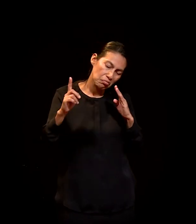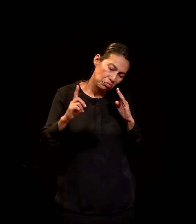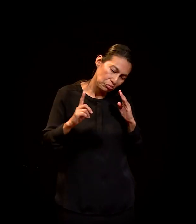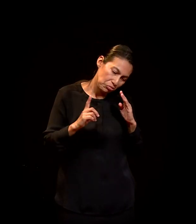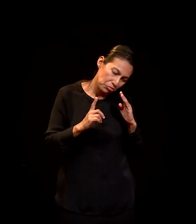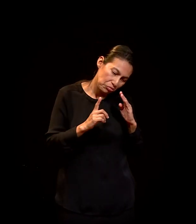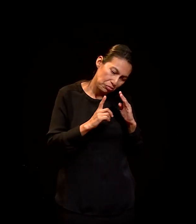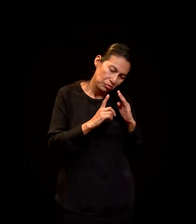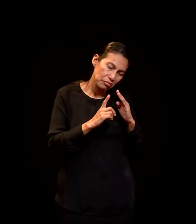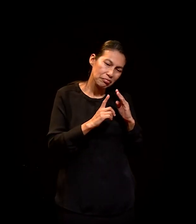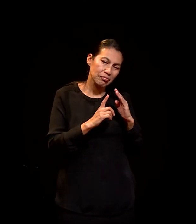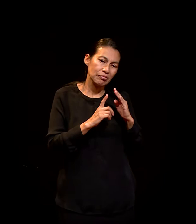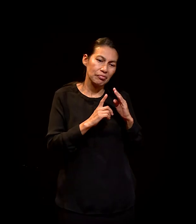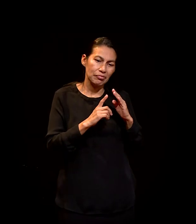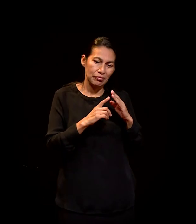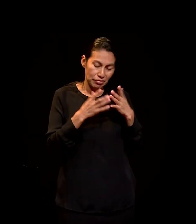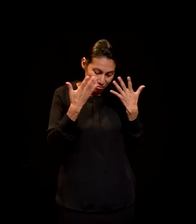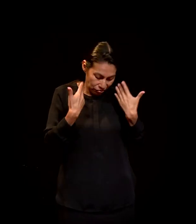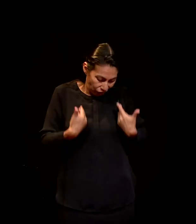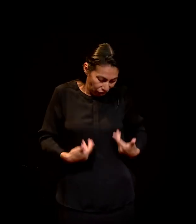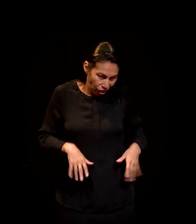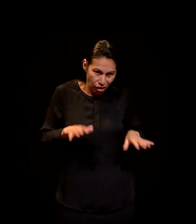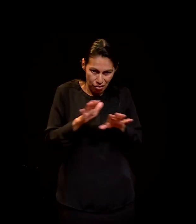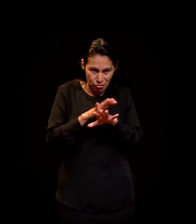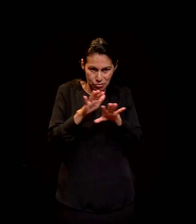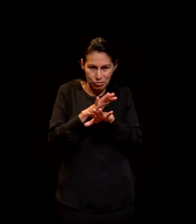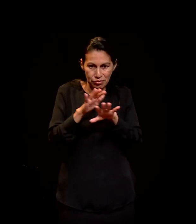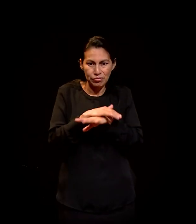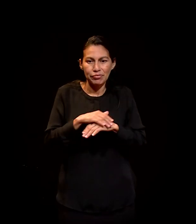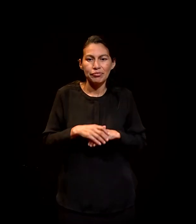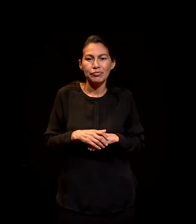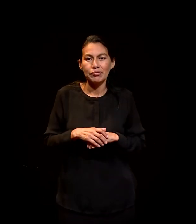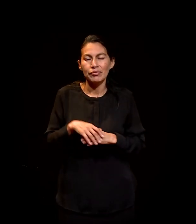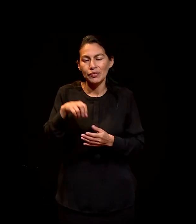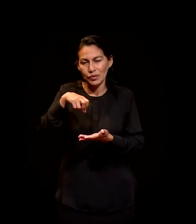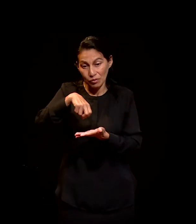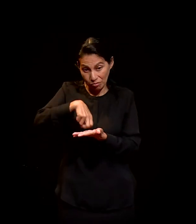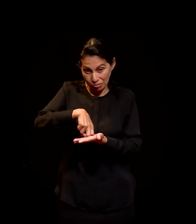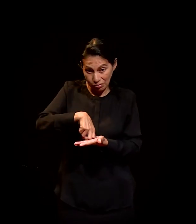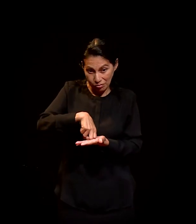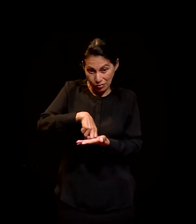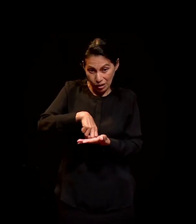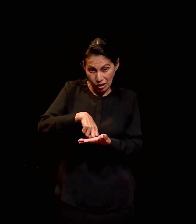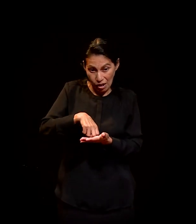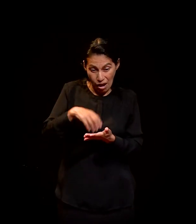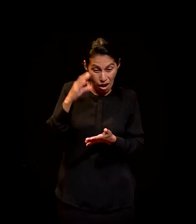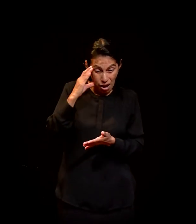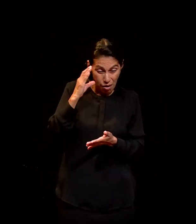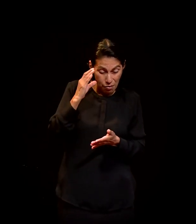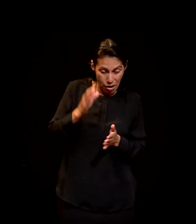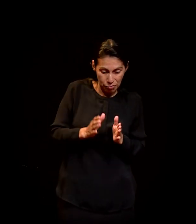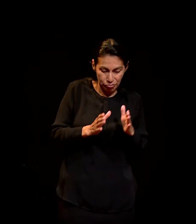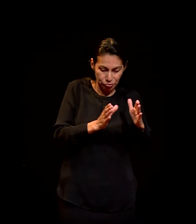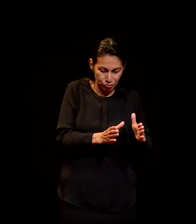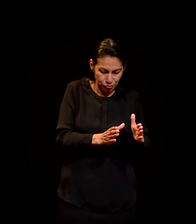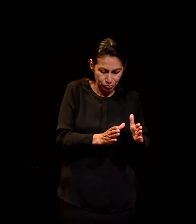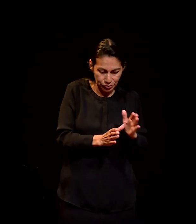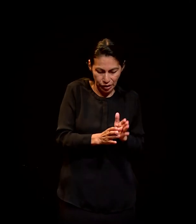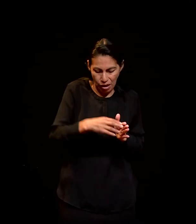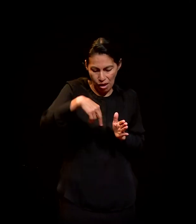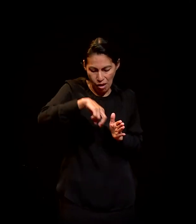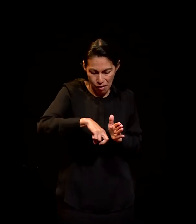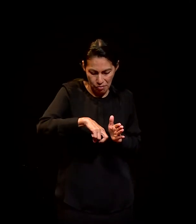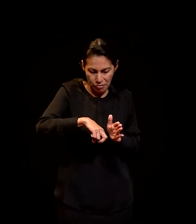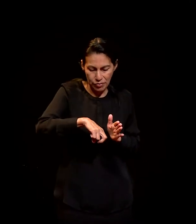pues llegó y me cambió de ropa y pues mi cama señor